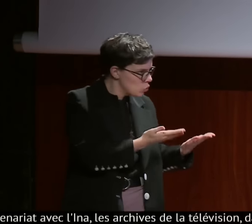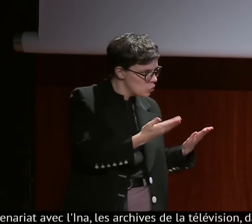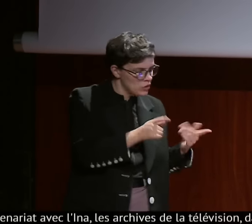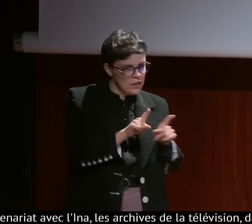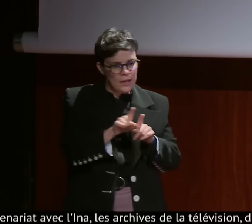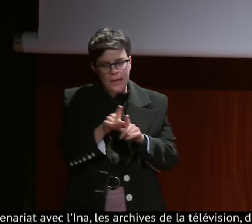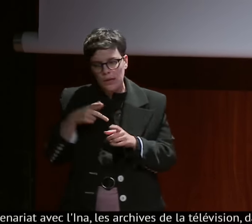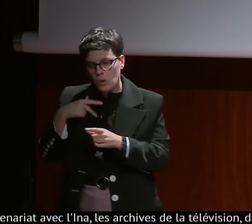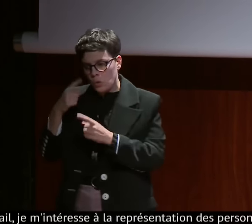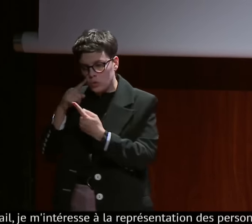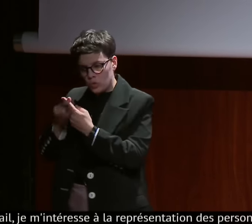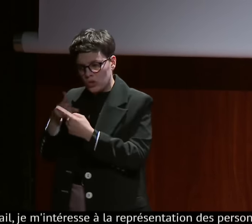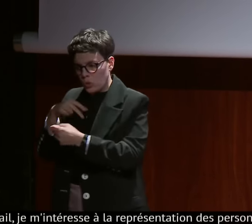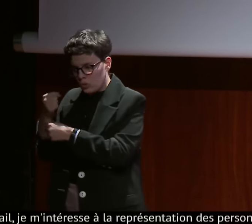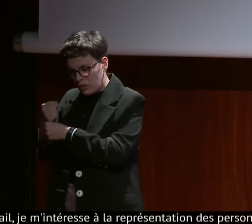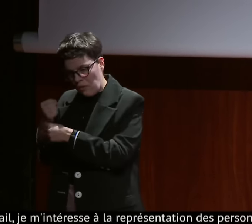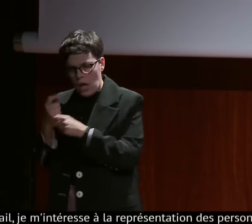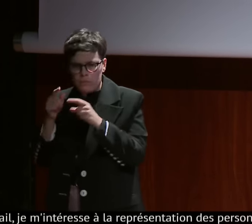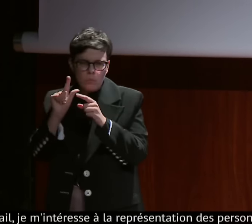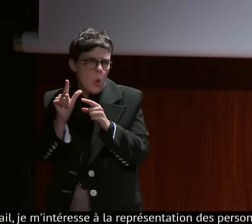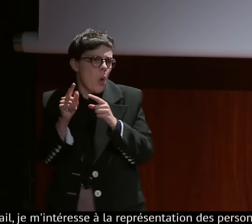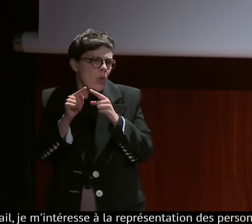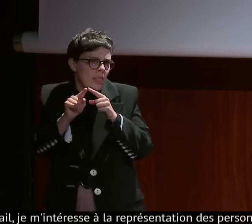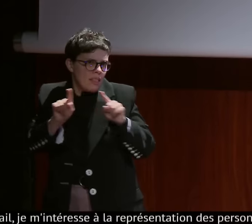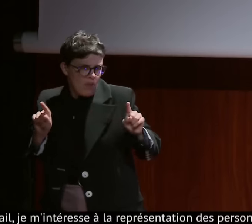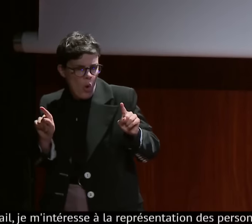il y a un lien bien sûr avec le sujet d'aujourd'hui.